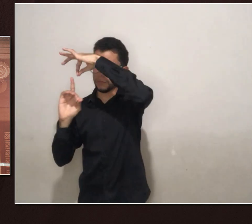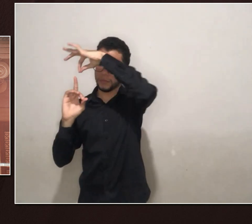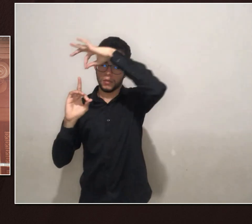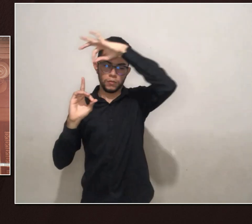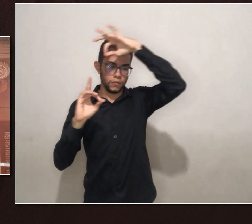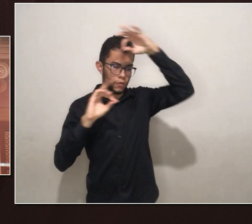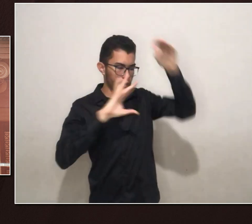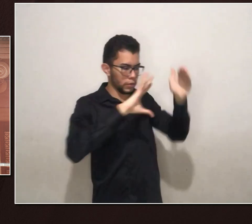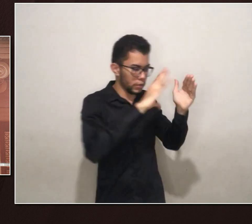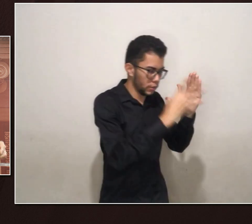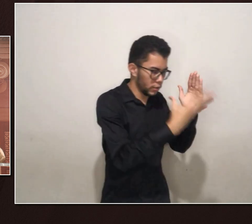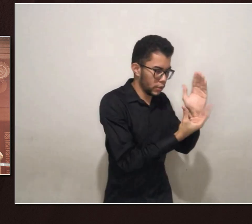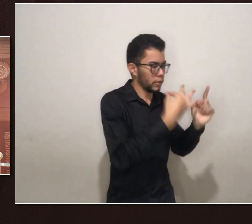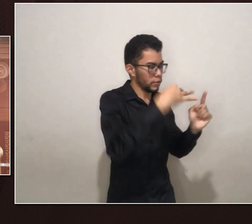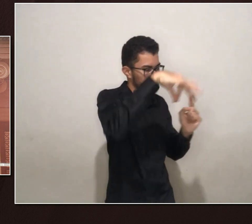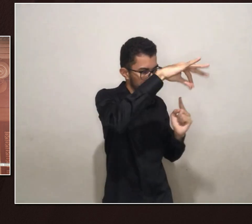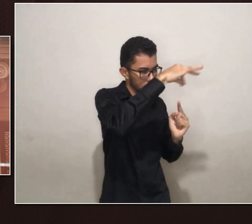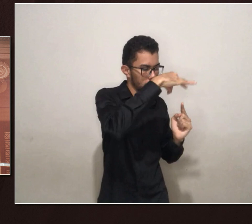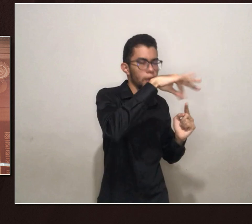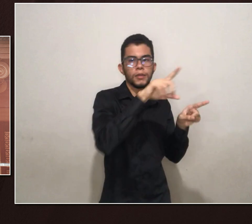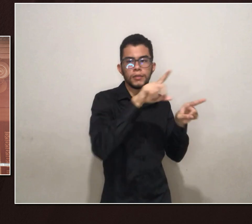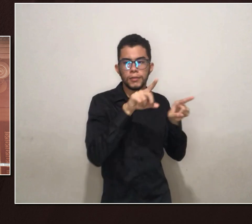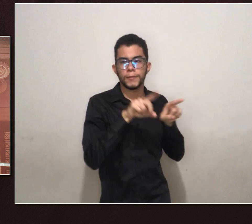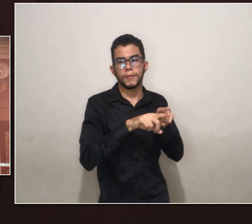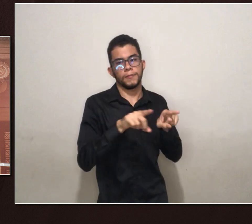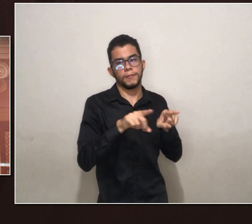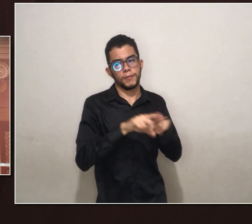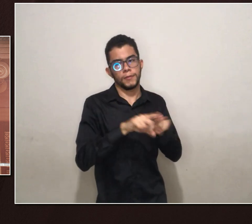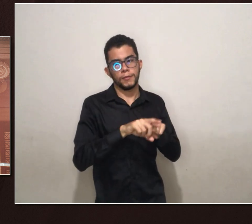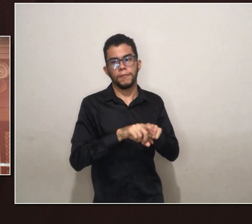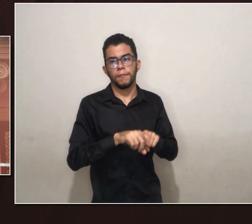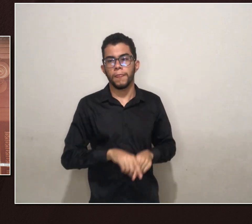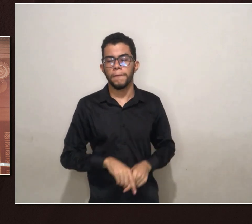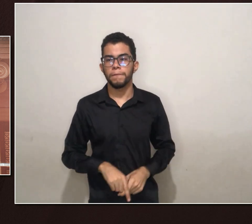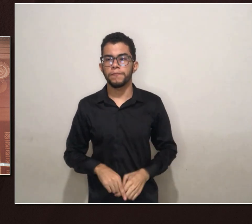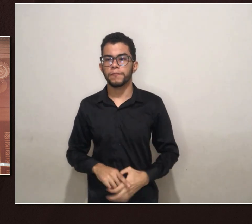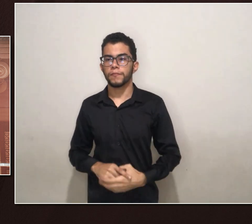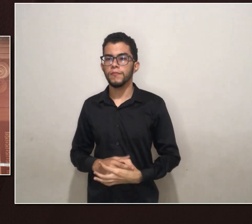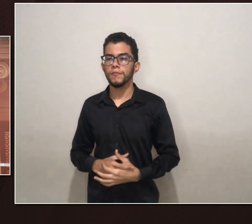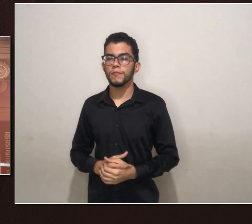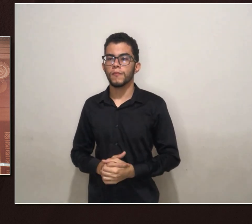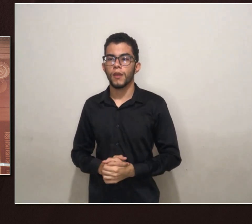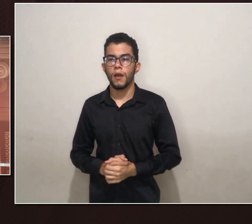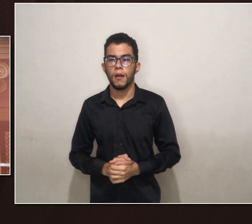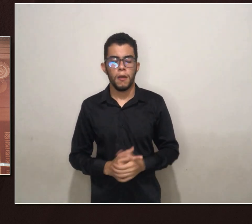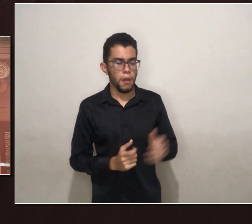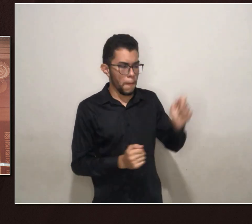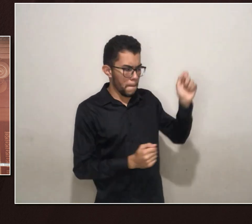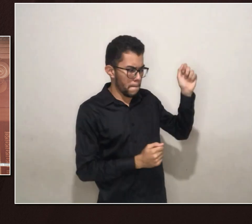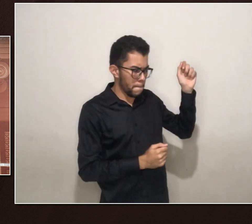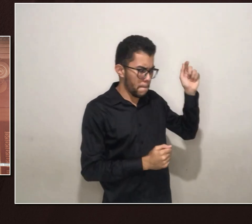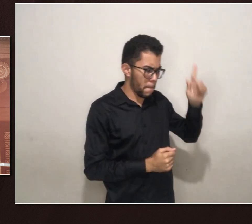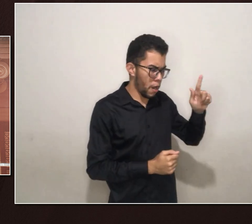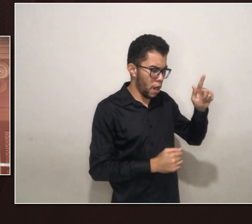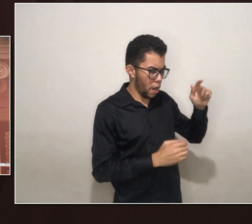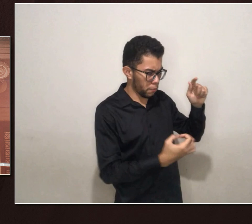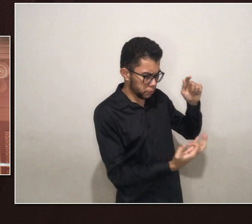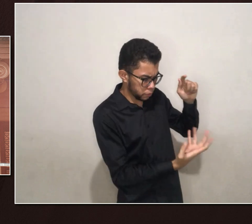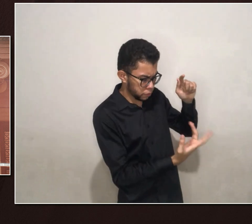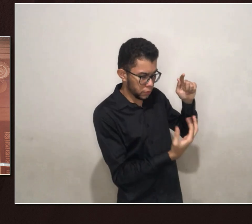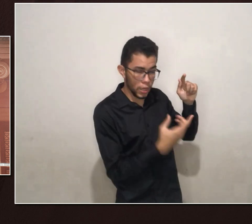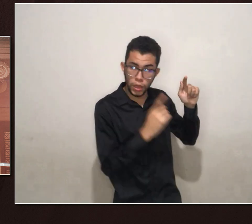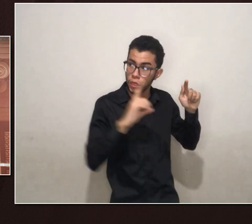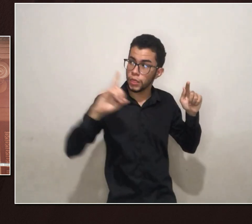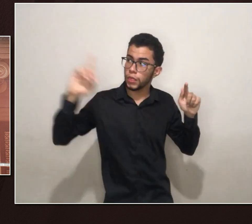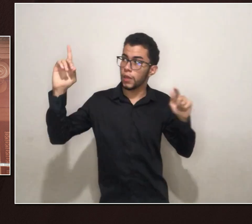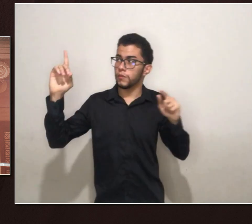é, essas lâmpadas estão com fogo de Deus, tá? Que vem lá do trono de Deus, que está no